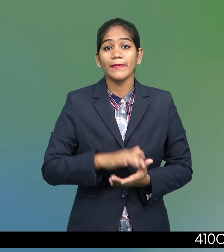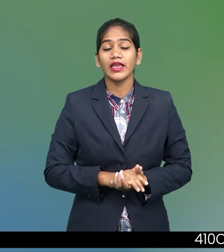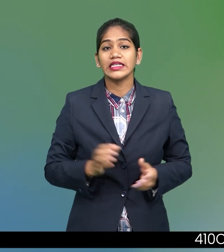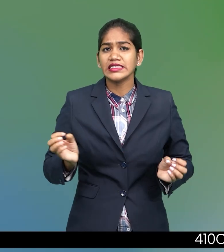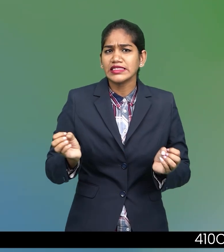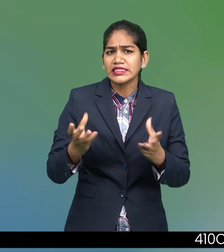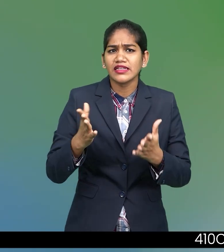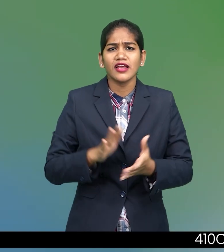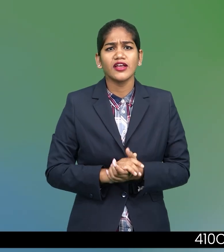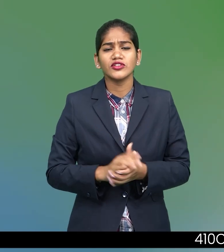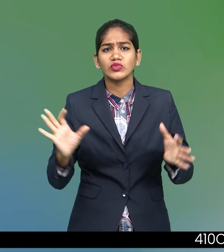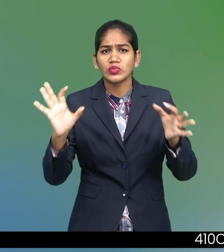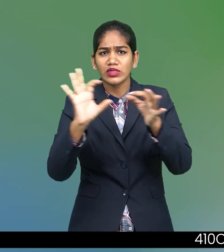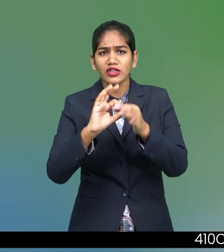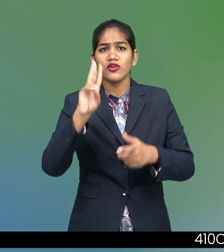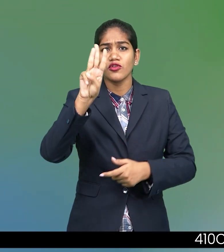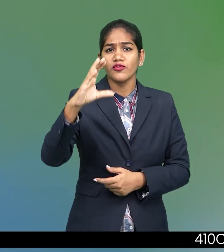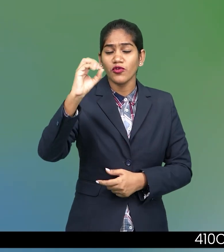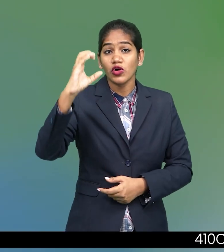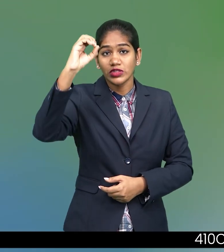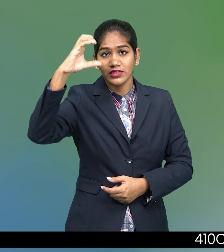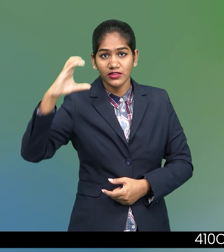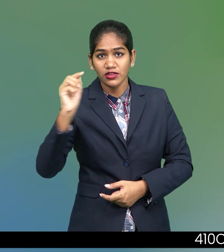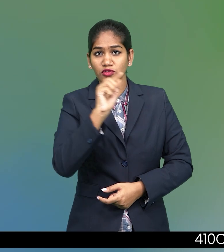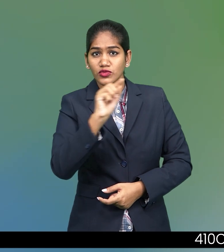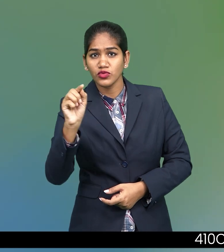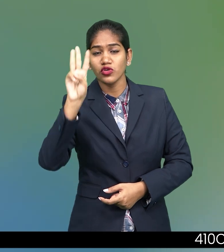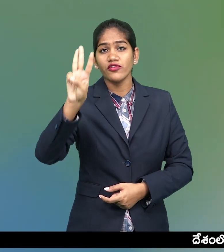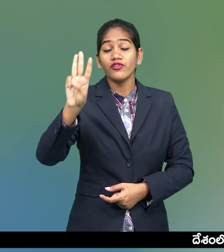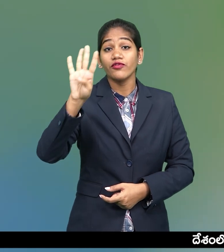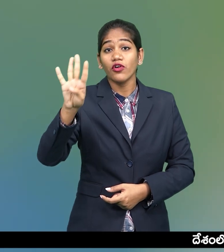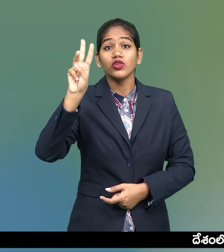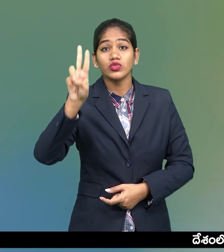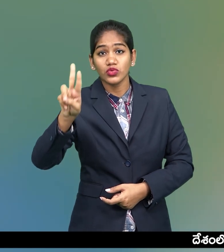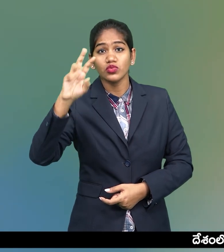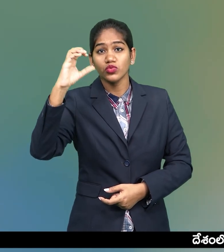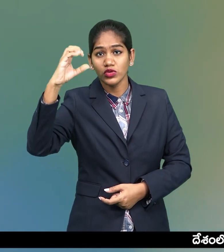41 డిగ్రీల సెల్సియస్ నుండి 42 డిగ్రీల సెల్సియస్. దేశంలోని అనేక ప్రాంతాల్లో